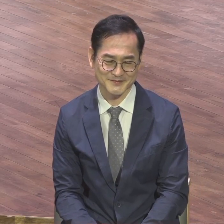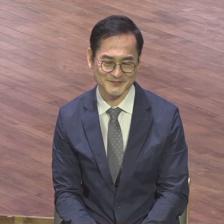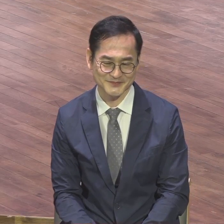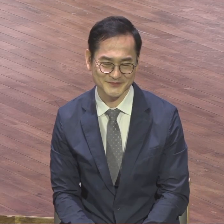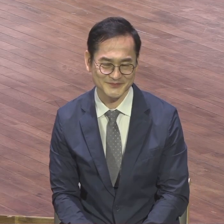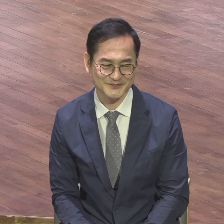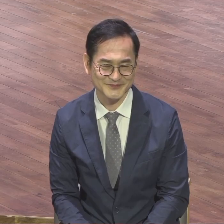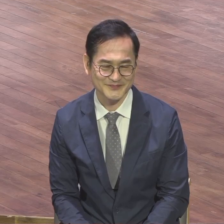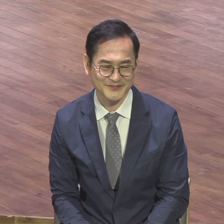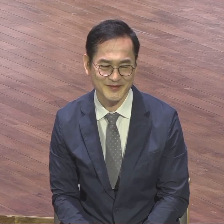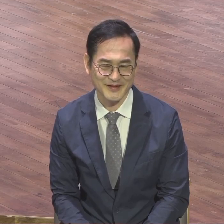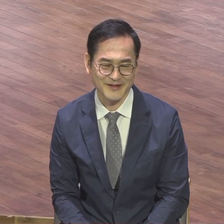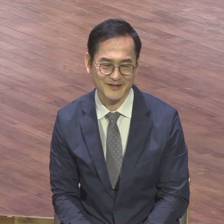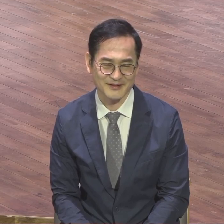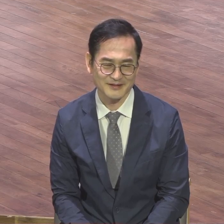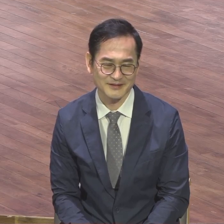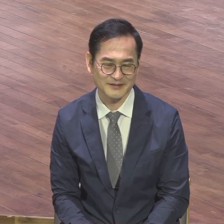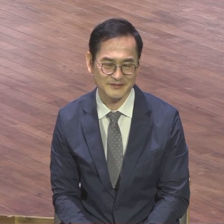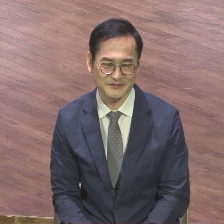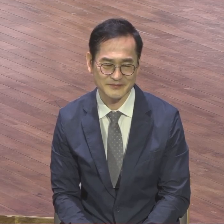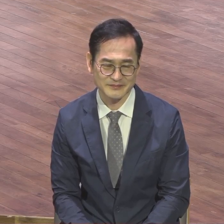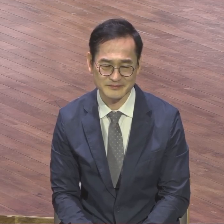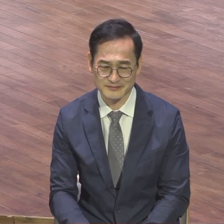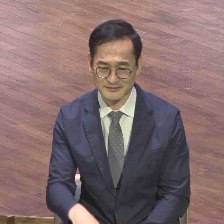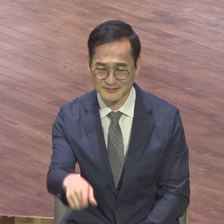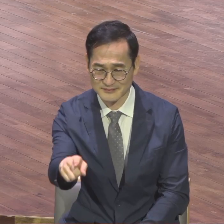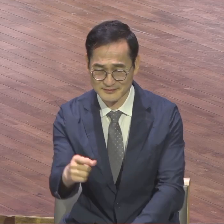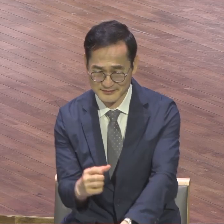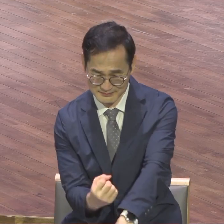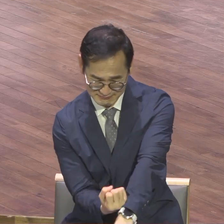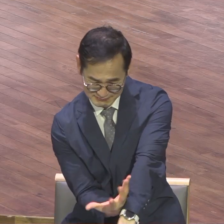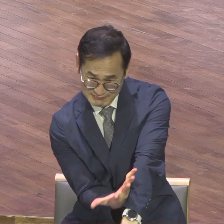아, 별로 보고 싶지 않았어도